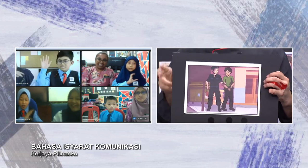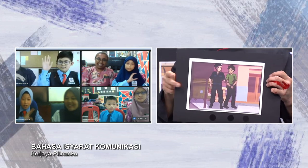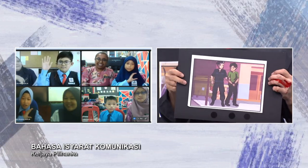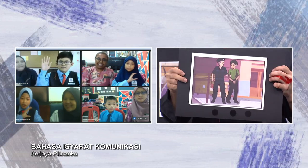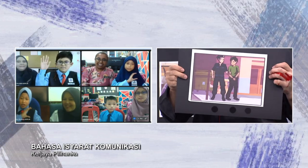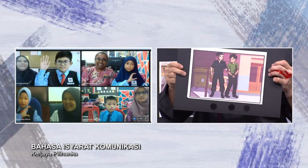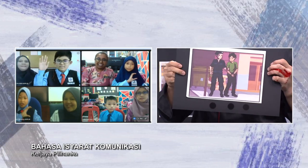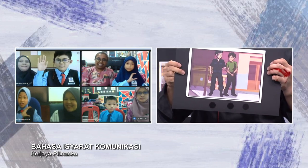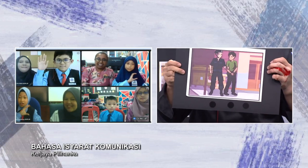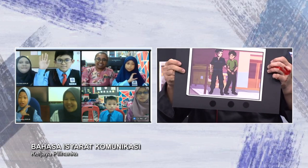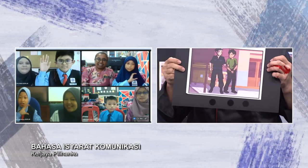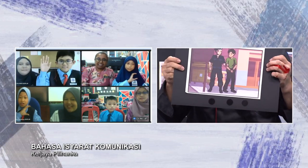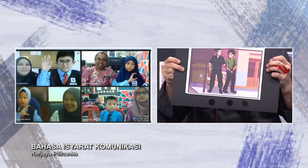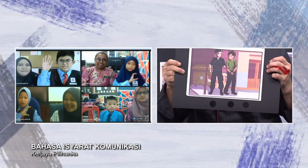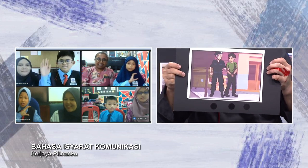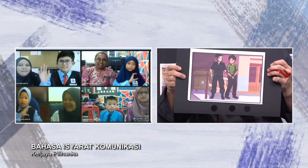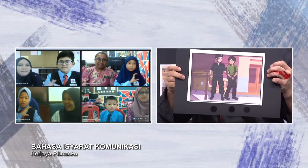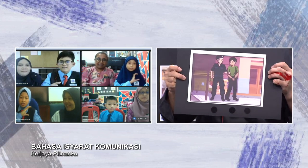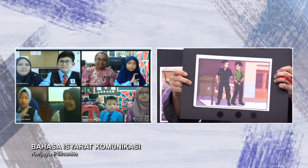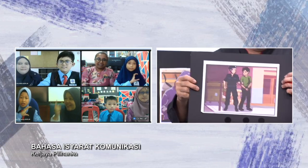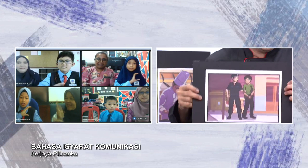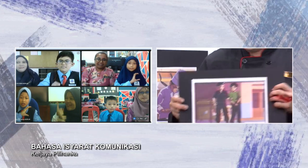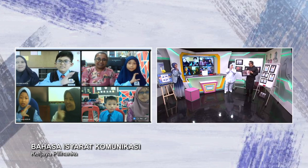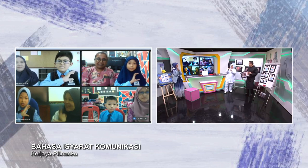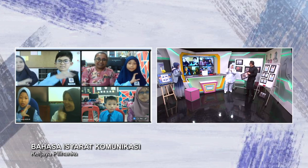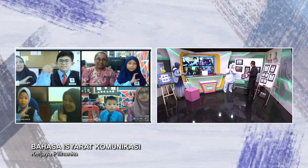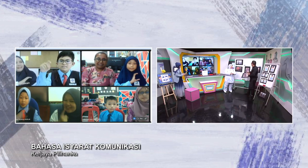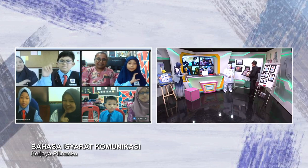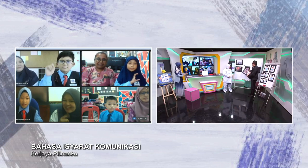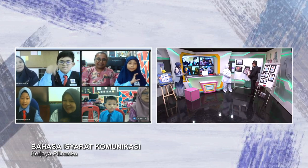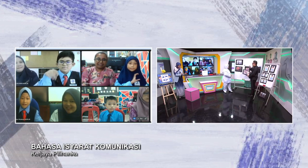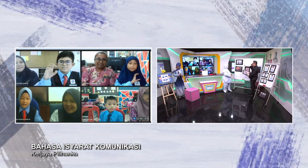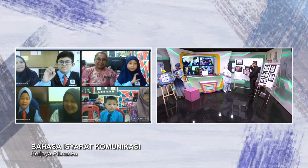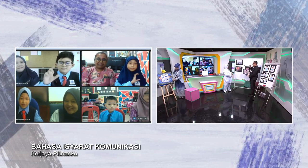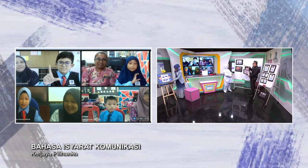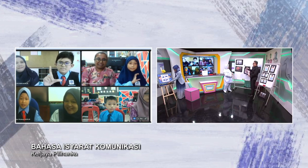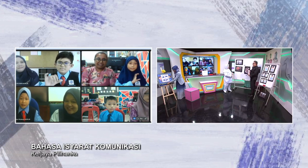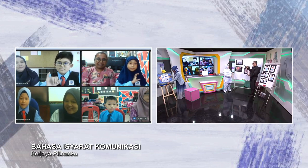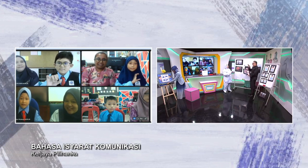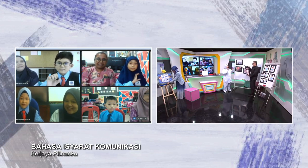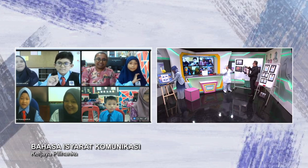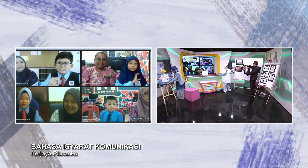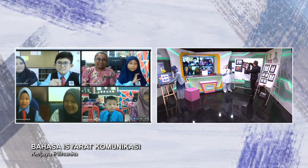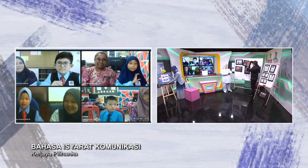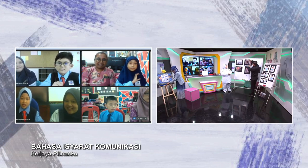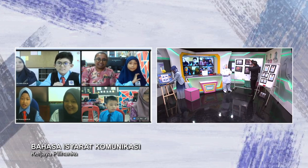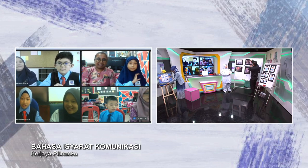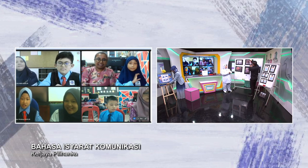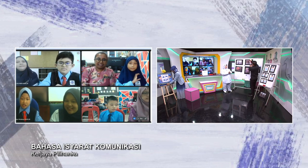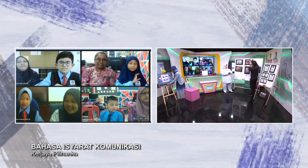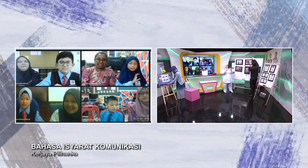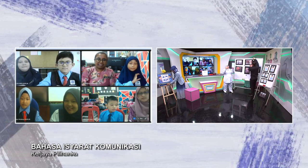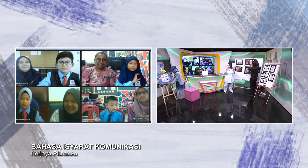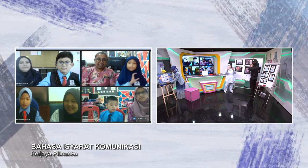dapat satu token. Wah, tanya. Hebatlah kawan-kawan saya. Okey, Miza, boleh sambung dengan ejaan? Ya.